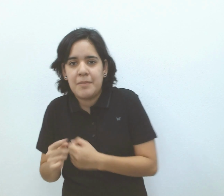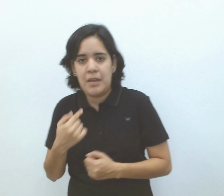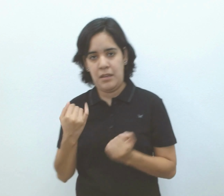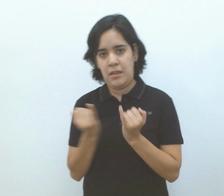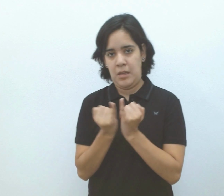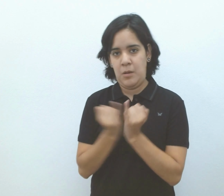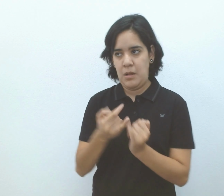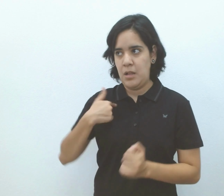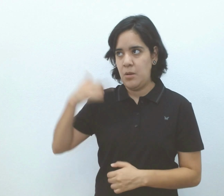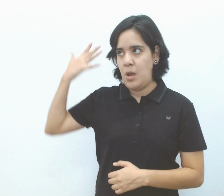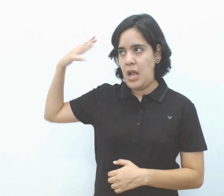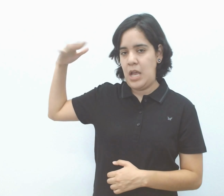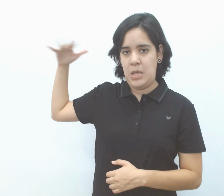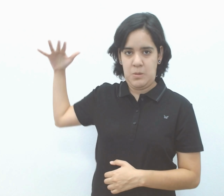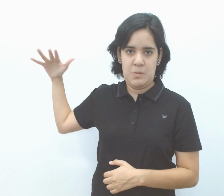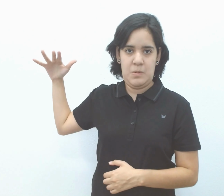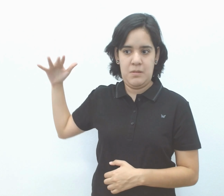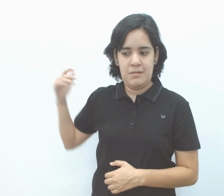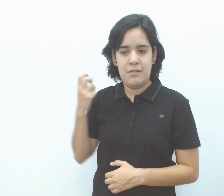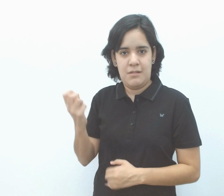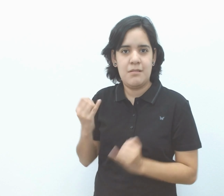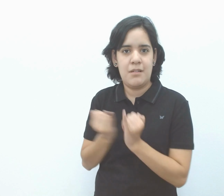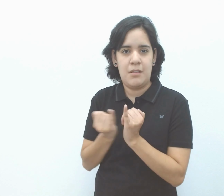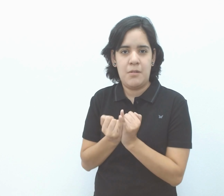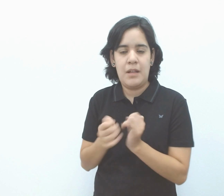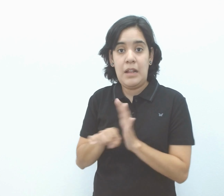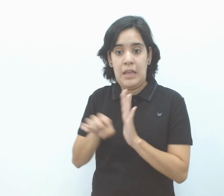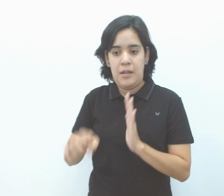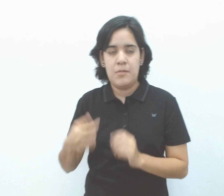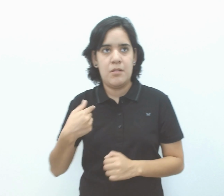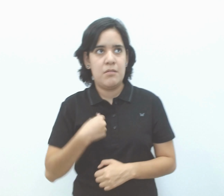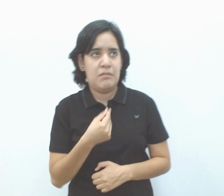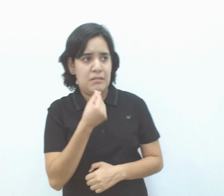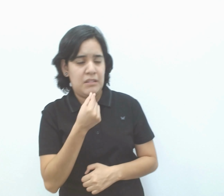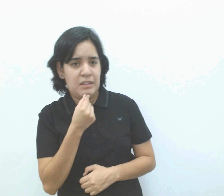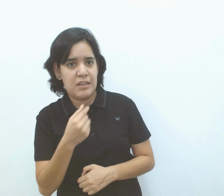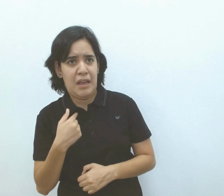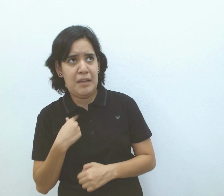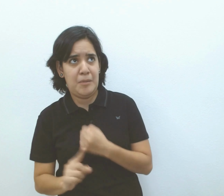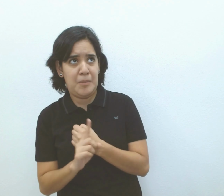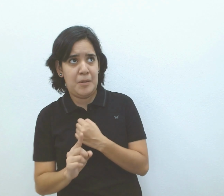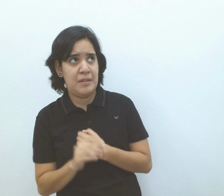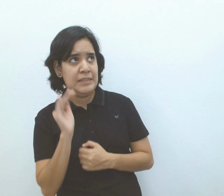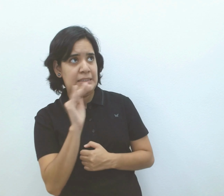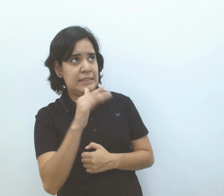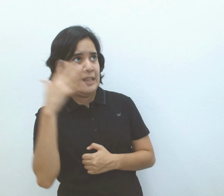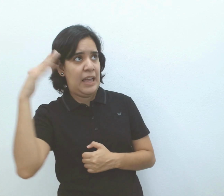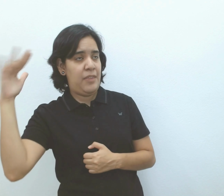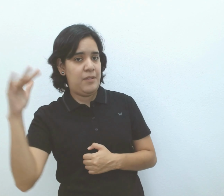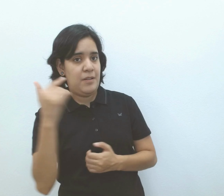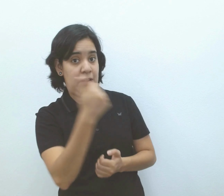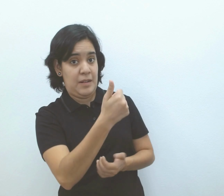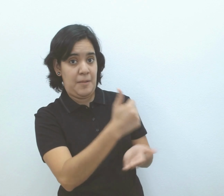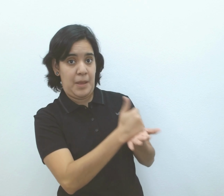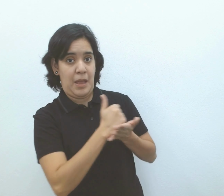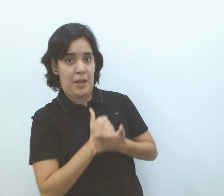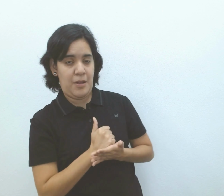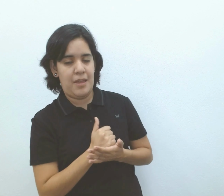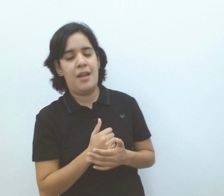yo sé que puedo confiar en mi adulto y decirle, se me cayó el agua, busquemos soluciones juntos, creo que también más adelante lo va a llevar a poder